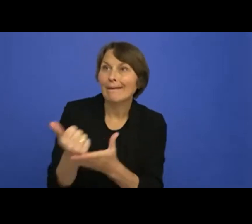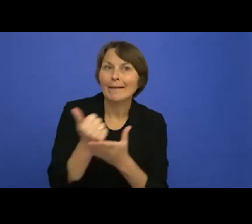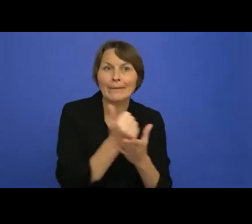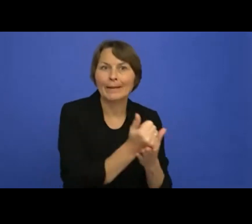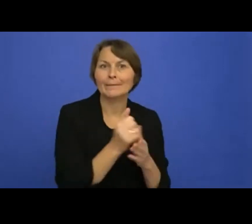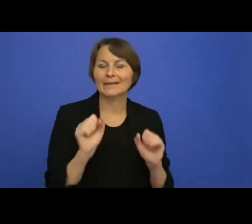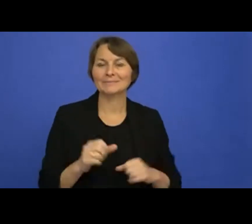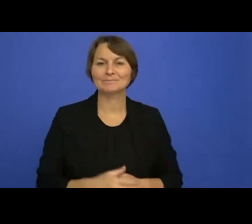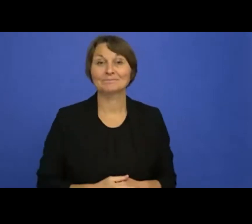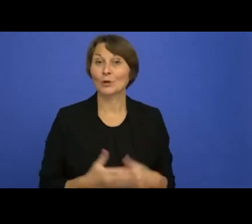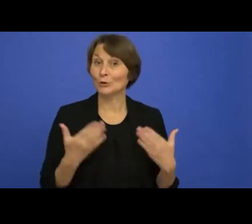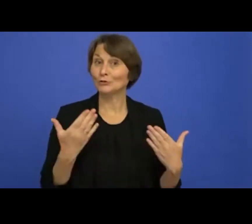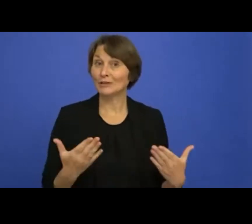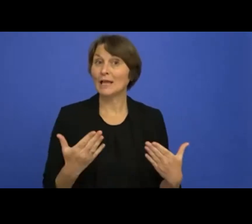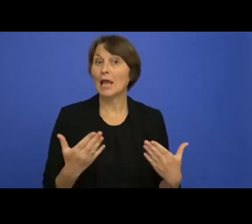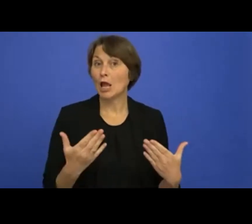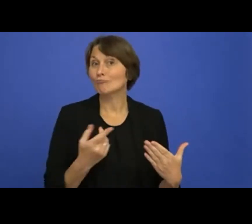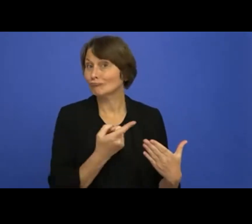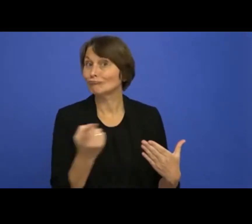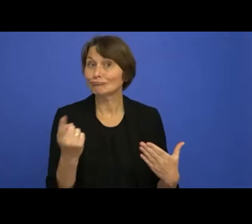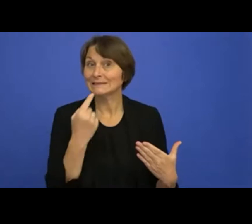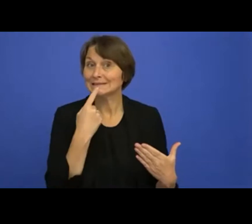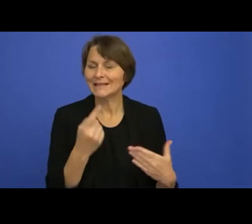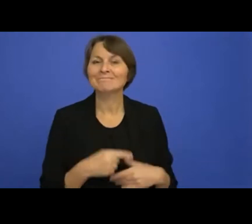Et il a déjà été dit plusieurs fois dans notre webinaire d'aujourd'hui que